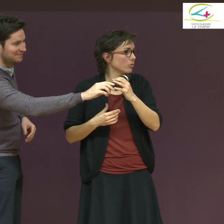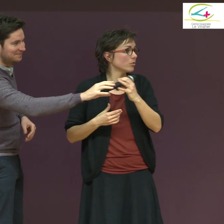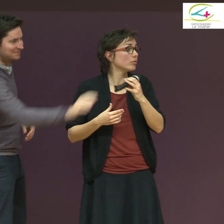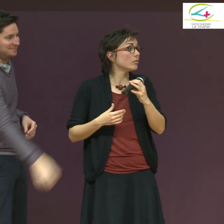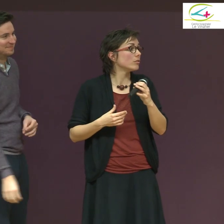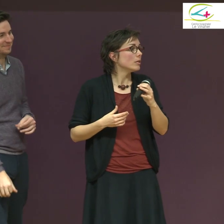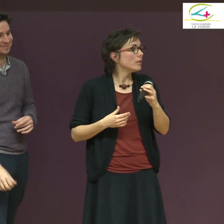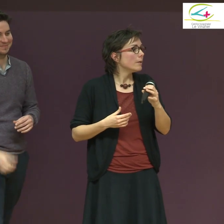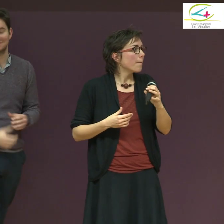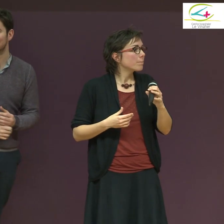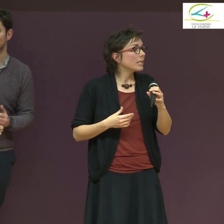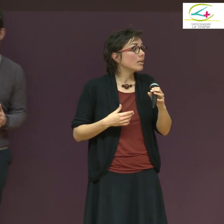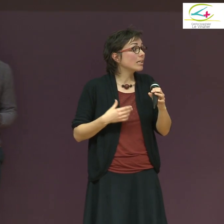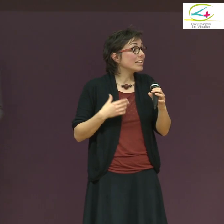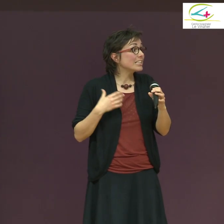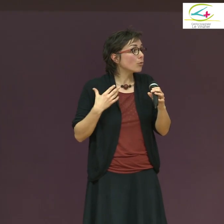passé. Donc,